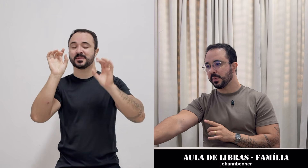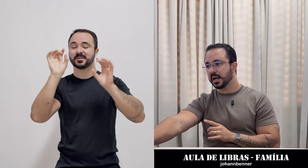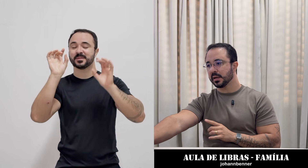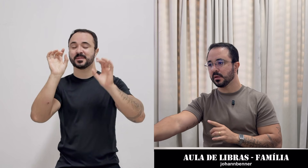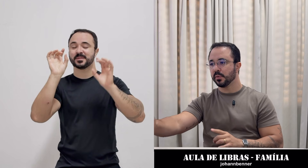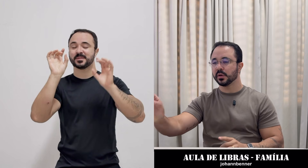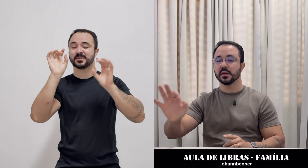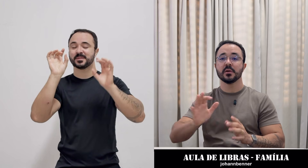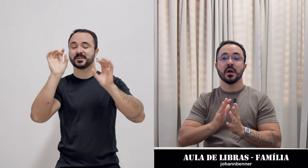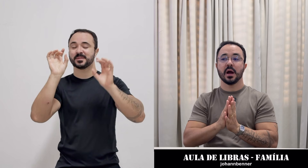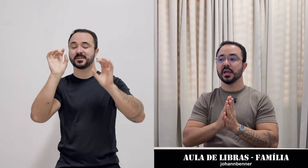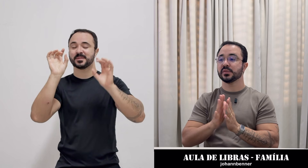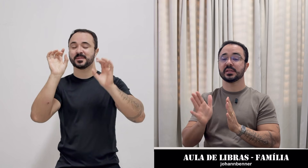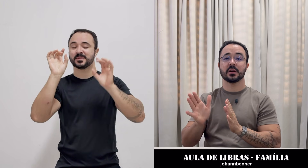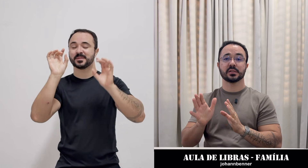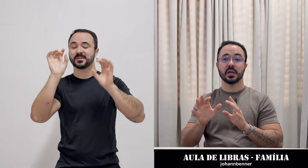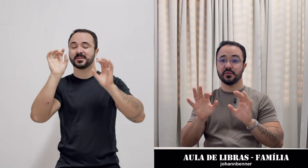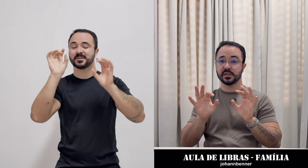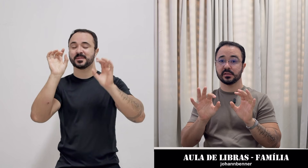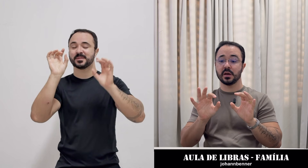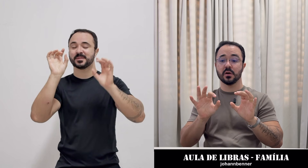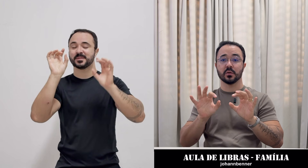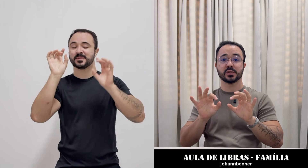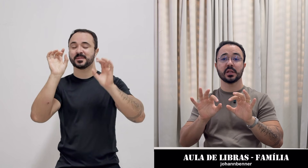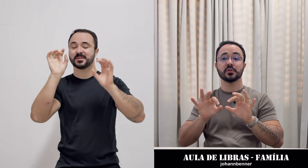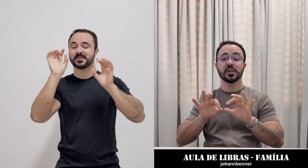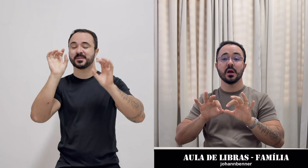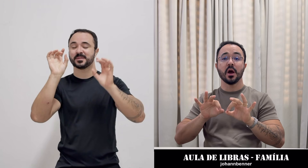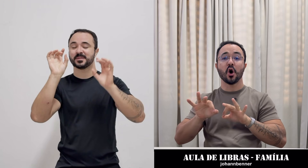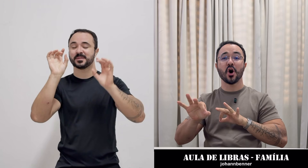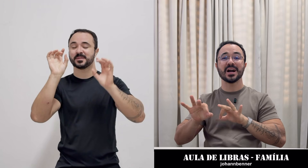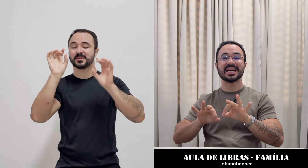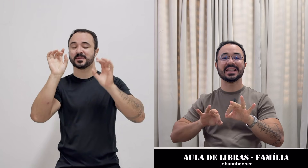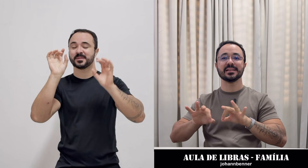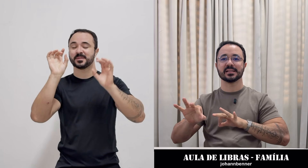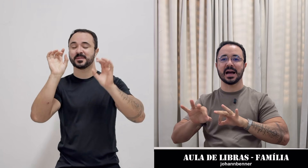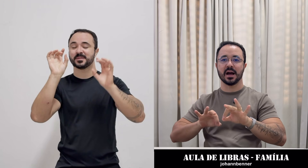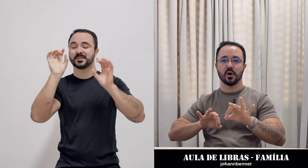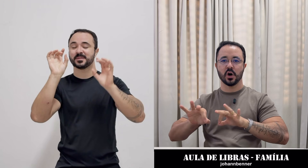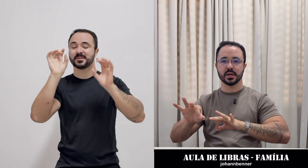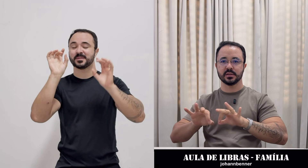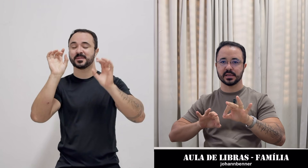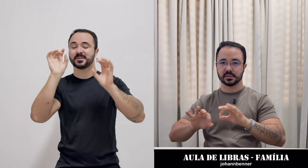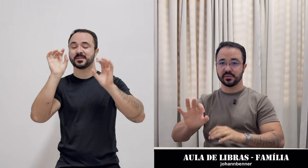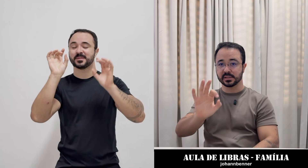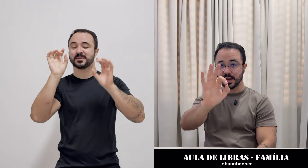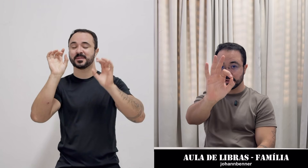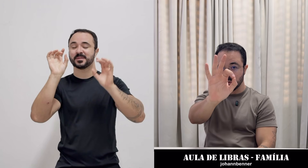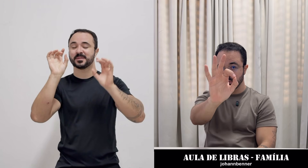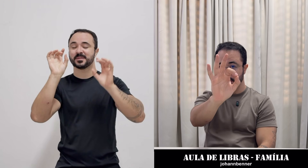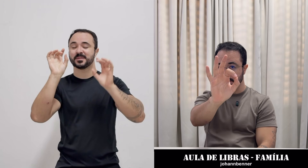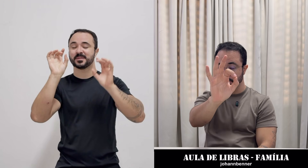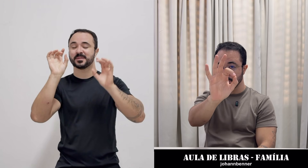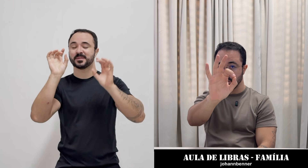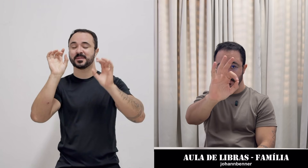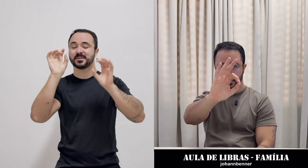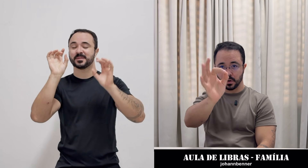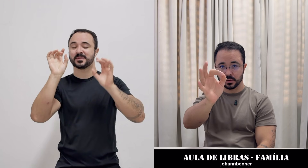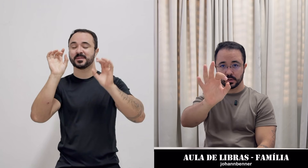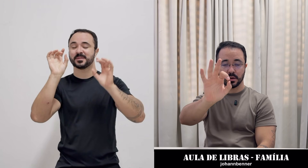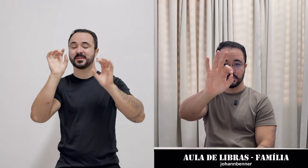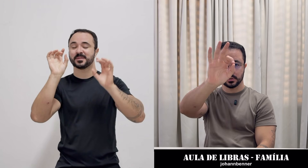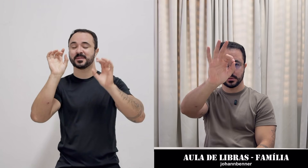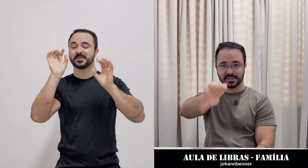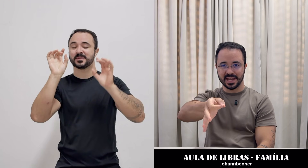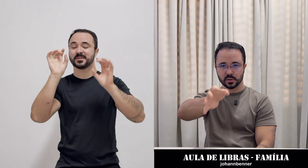Pronto, deixa eu parar aqui um pouquinho. Aí ele fez assim agora, o sinal de organizar. Organizar. Você vai fazer essa configuração de mão,